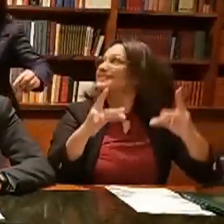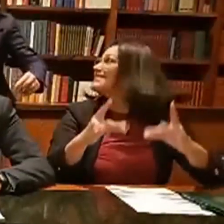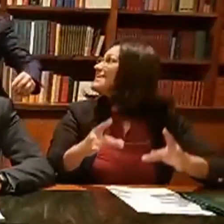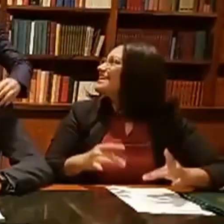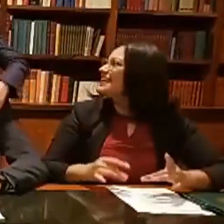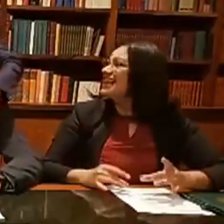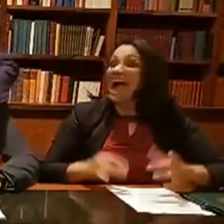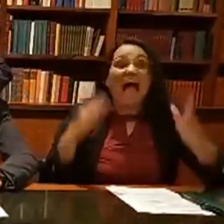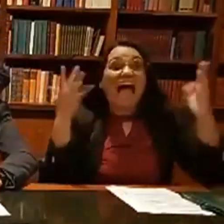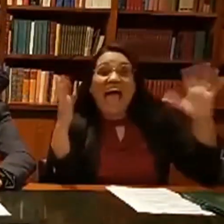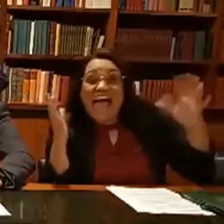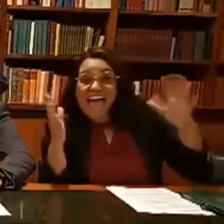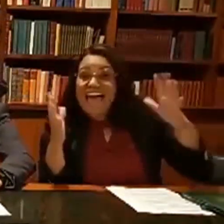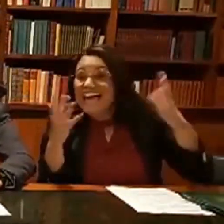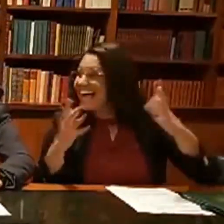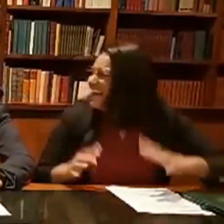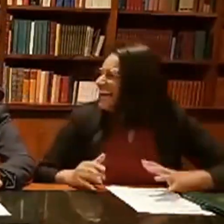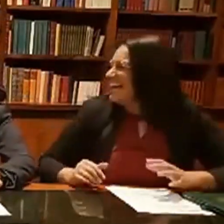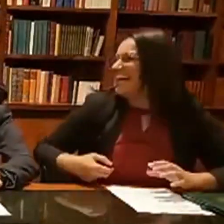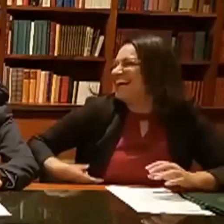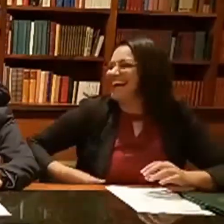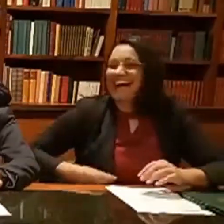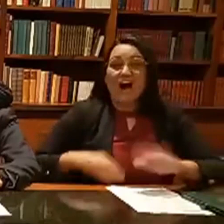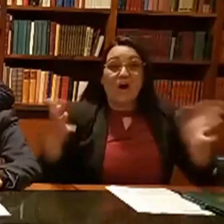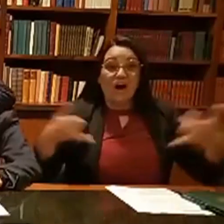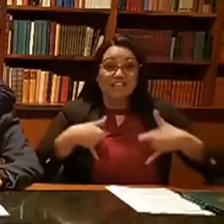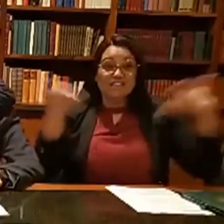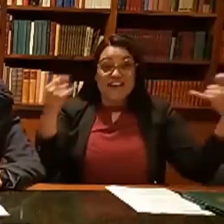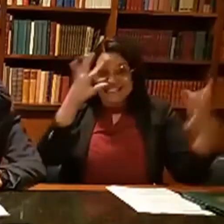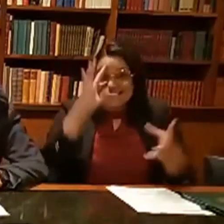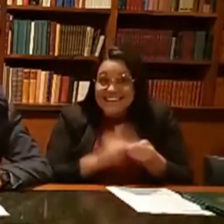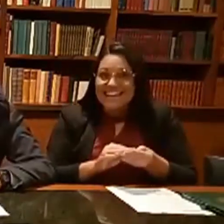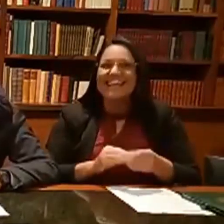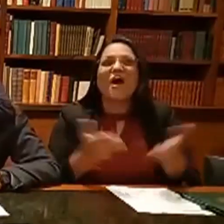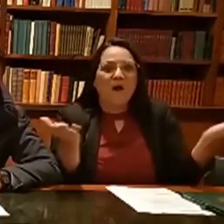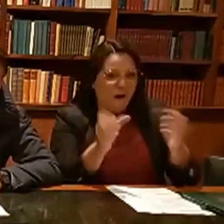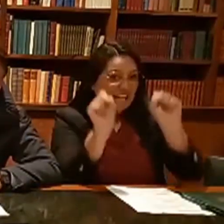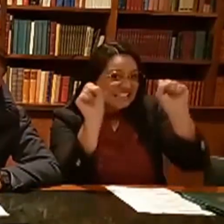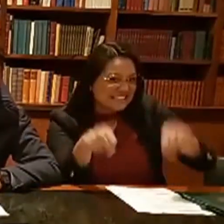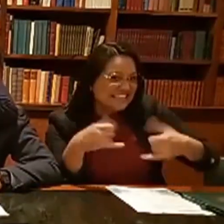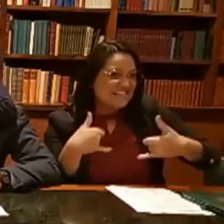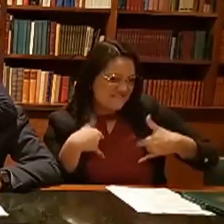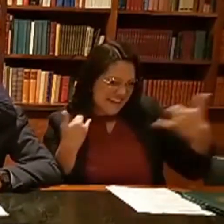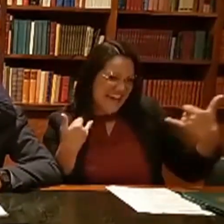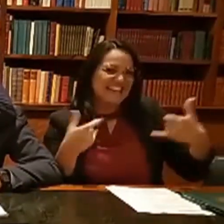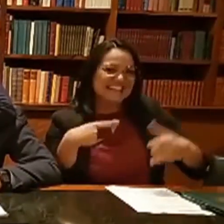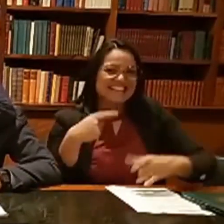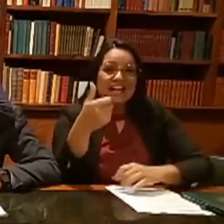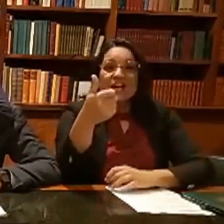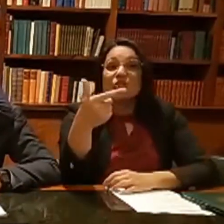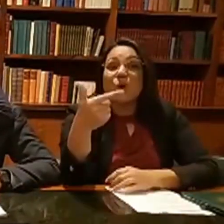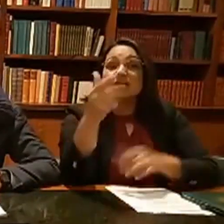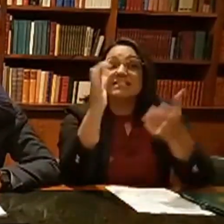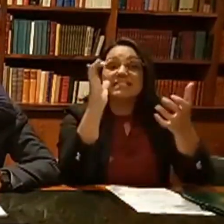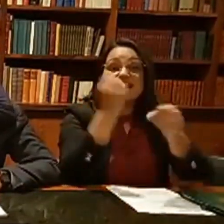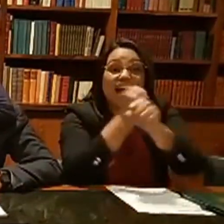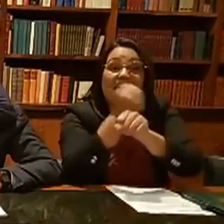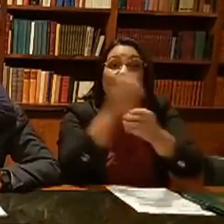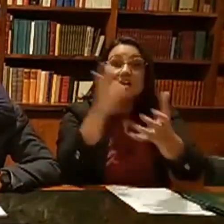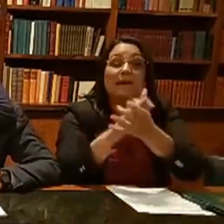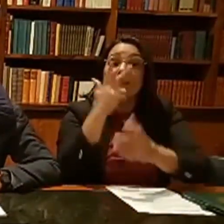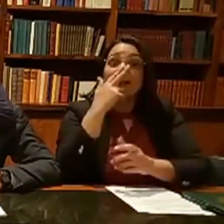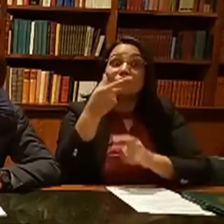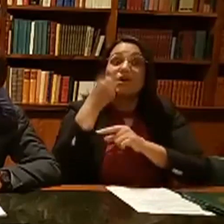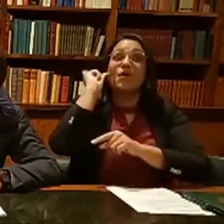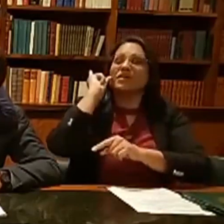frente vai ter festa hoje 12 anos casado parece que